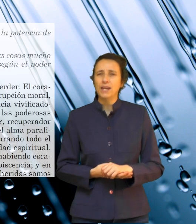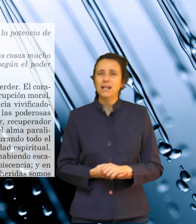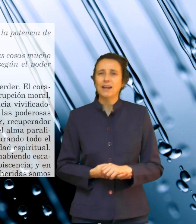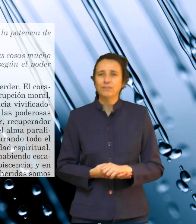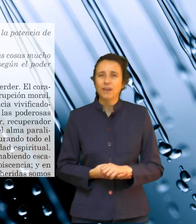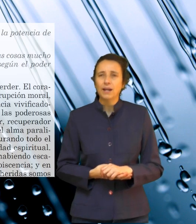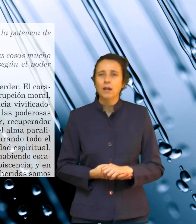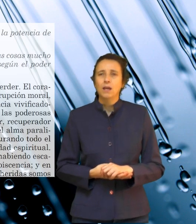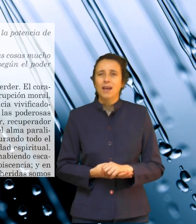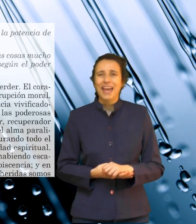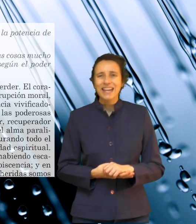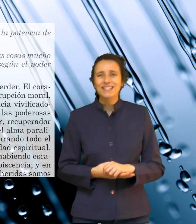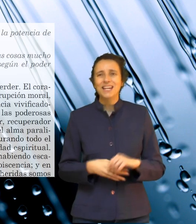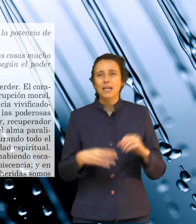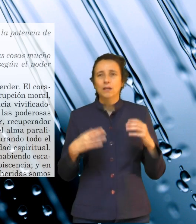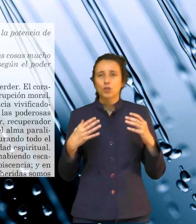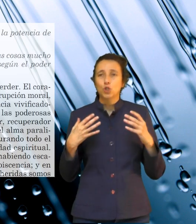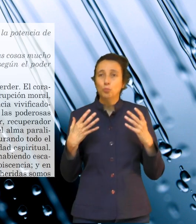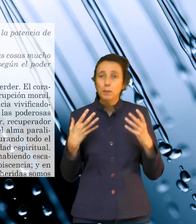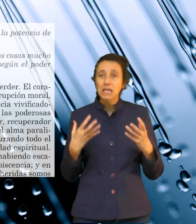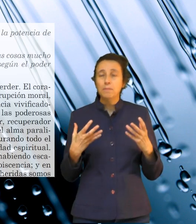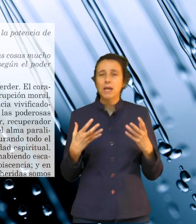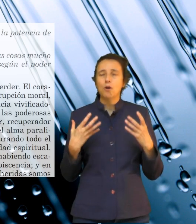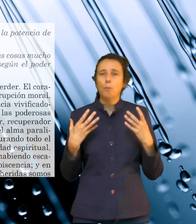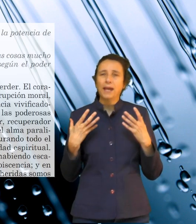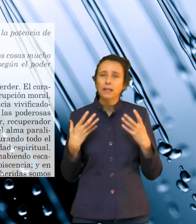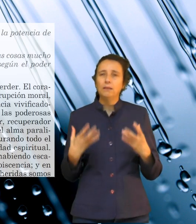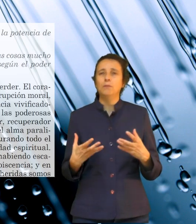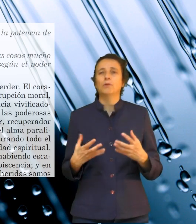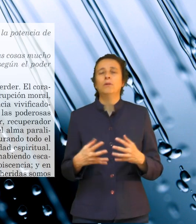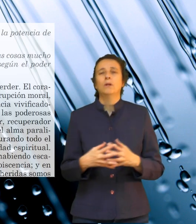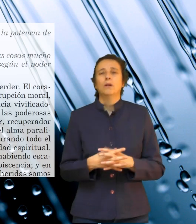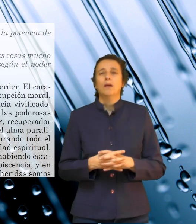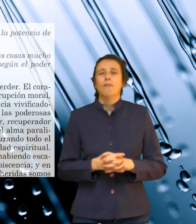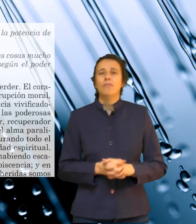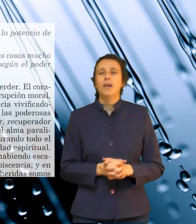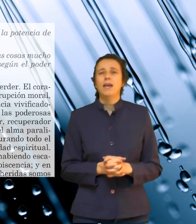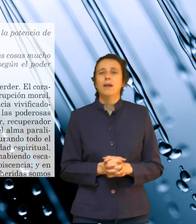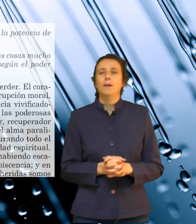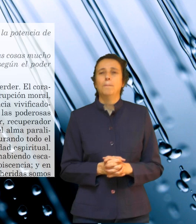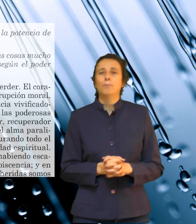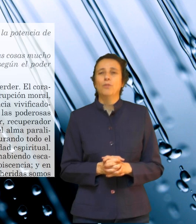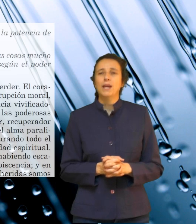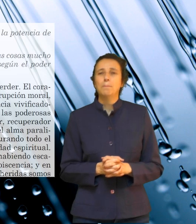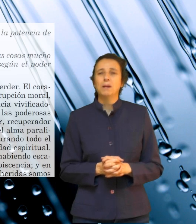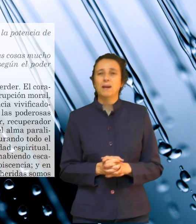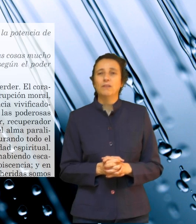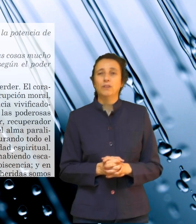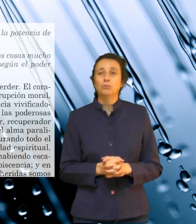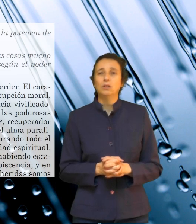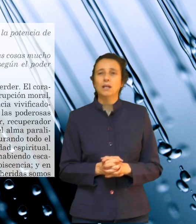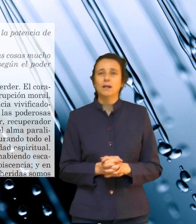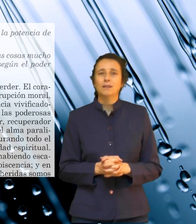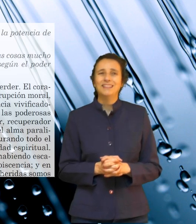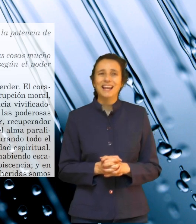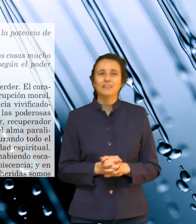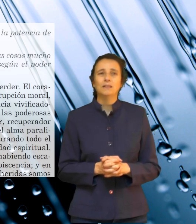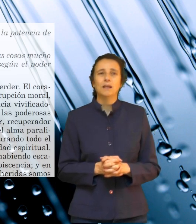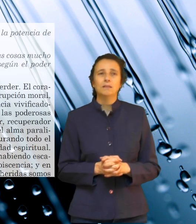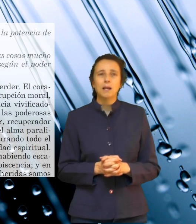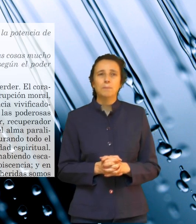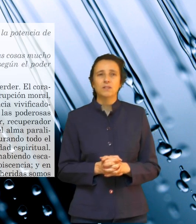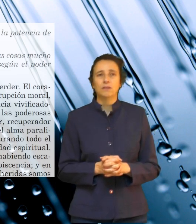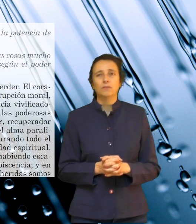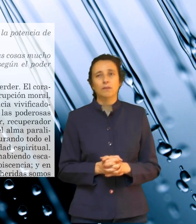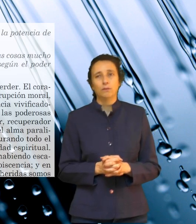para poder alcanzar ese sublime objetivo de poder permanecer un día